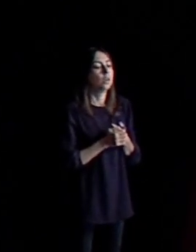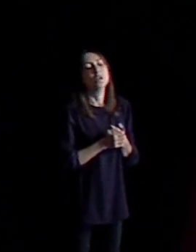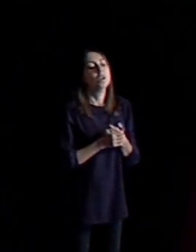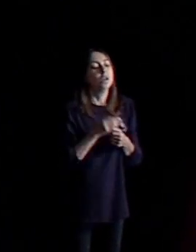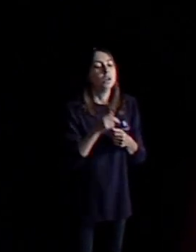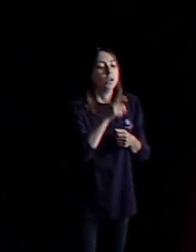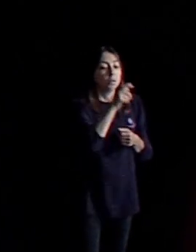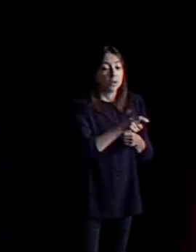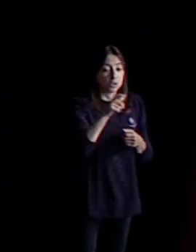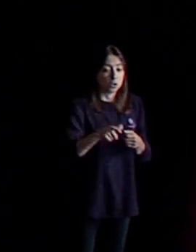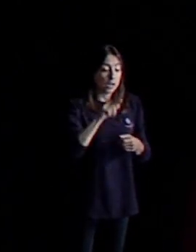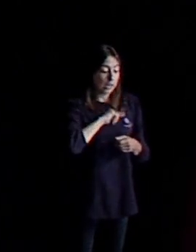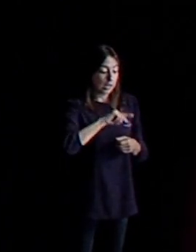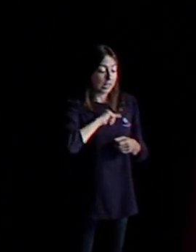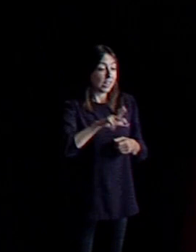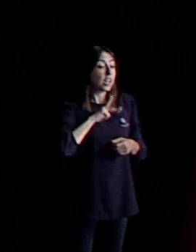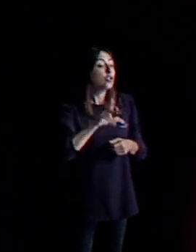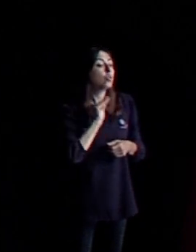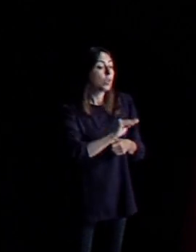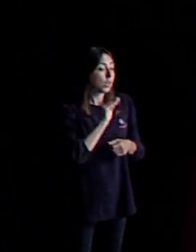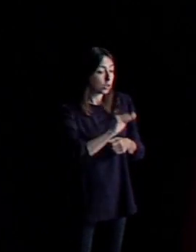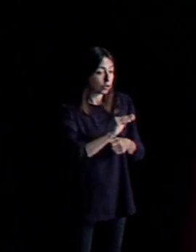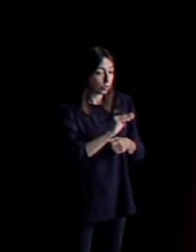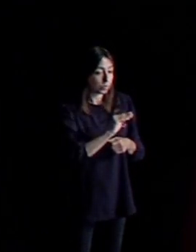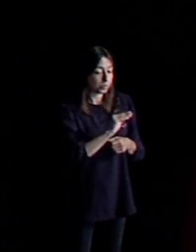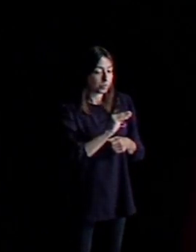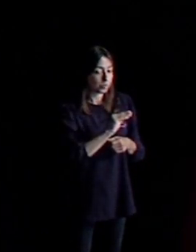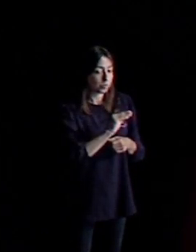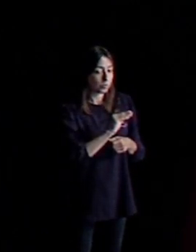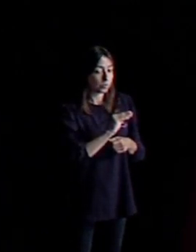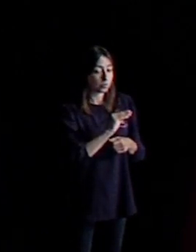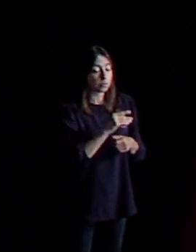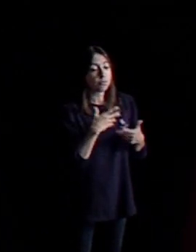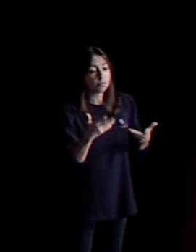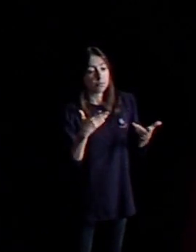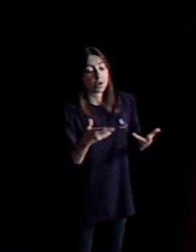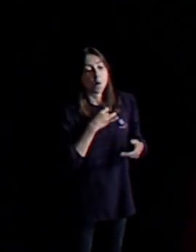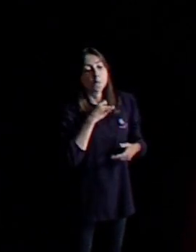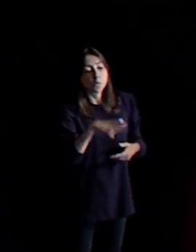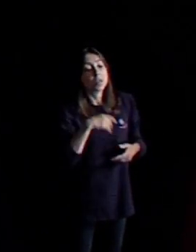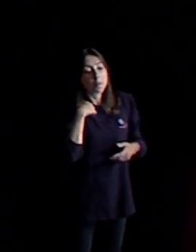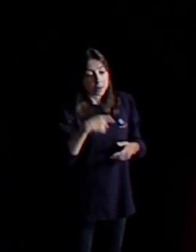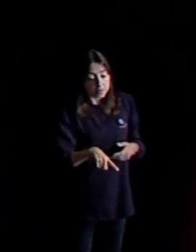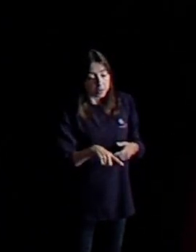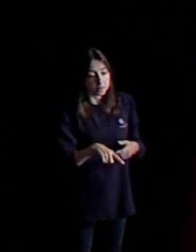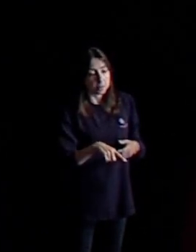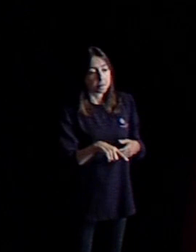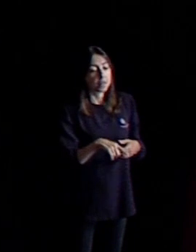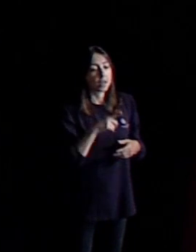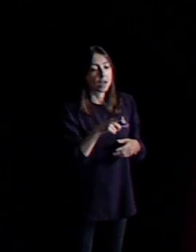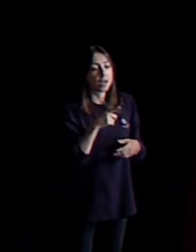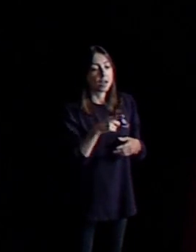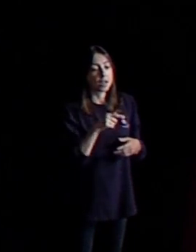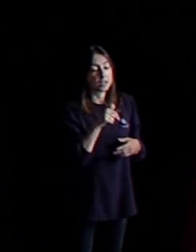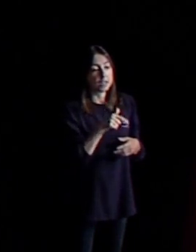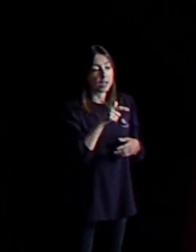son personas que sienten que sus derechos están en juego, de alguna manera. No hay historia en